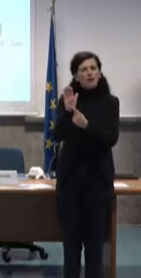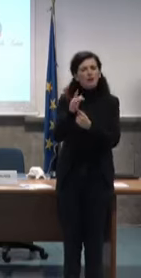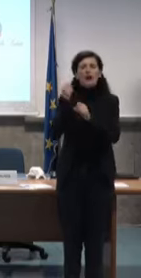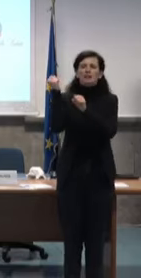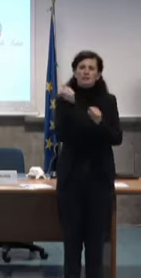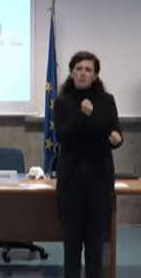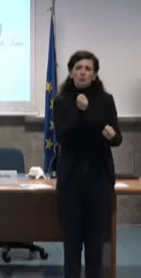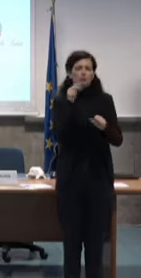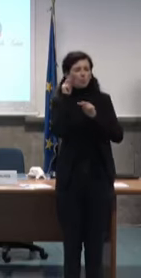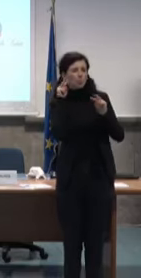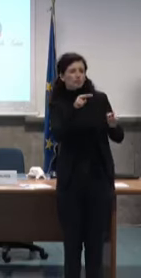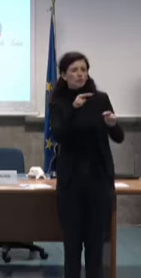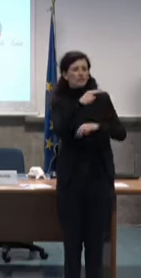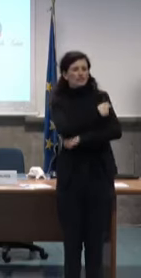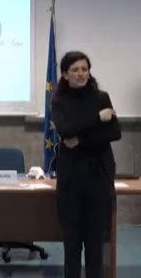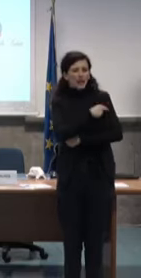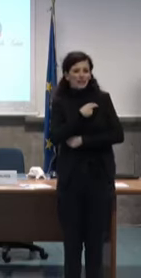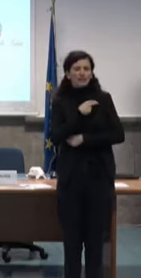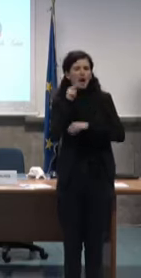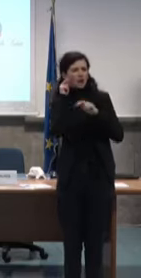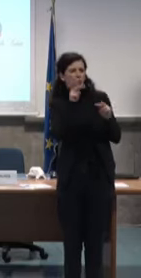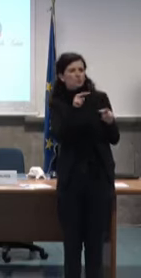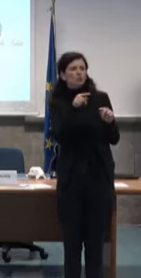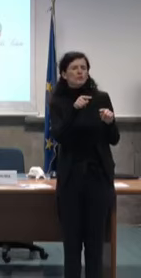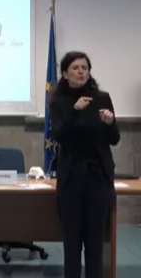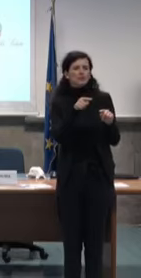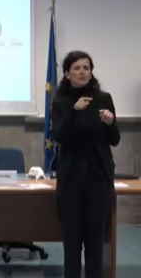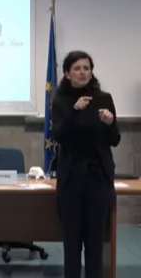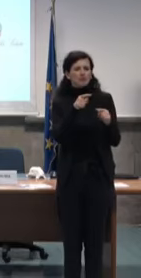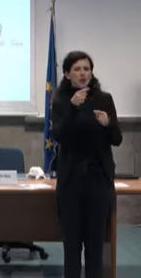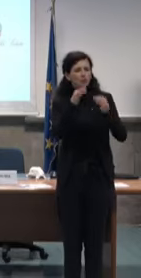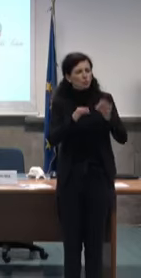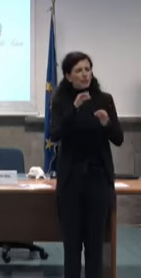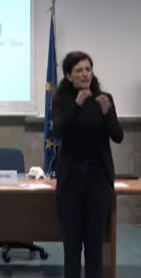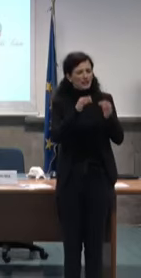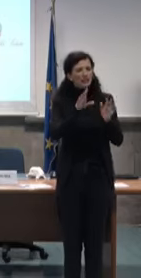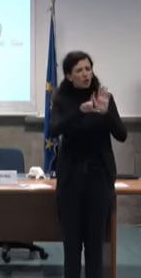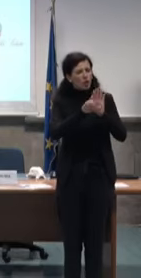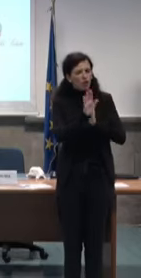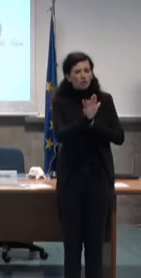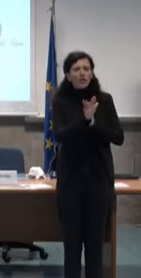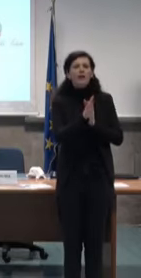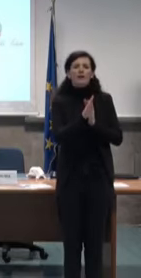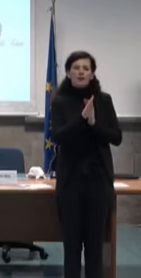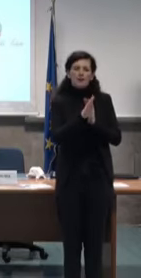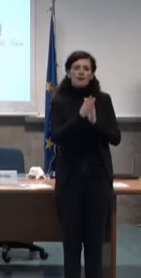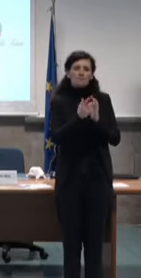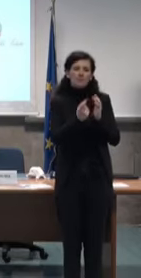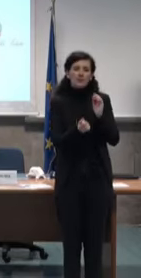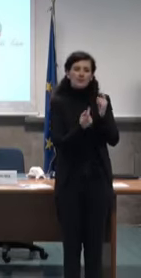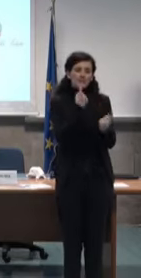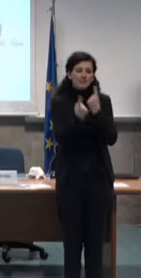l'occhio giuridico l'occhio sanitario in qualche modo siano insieme per esaminare una situazione nuova